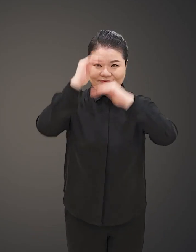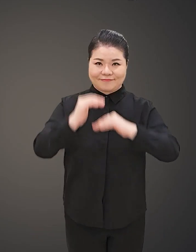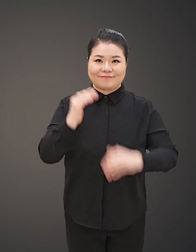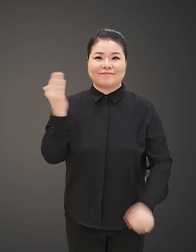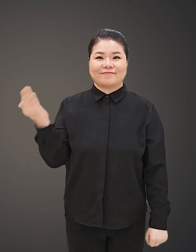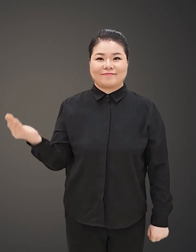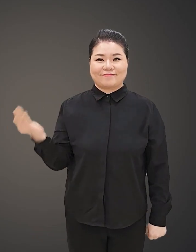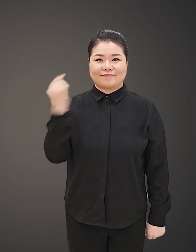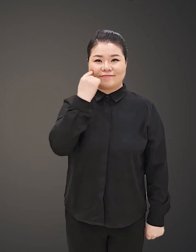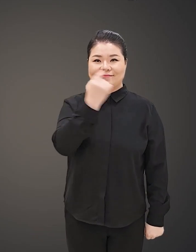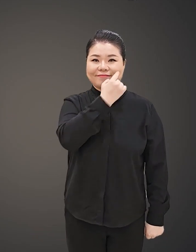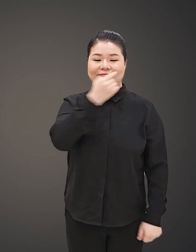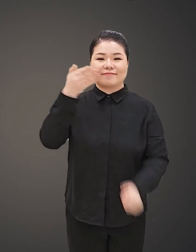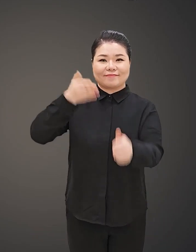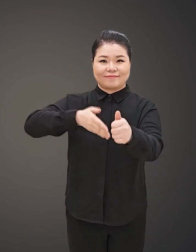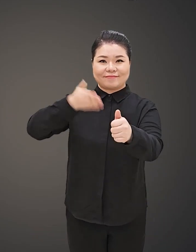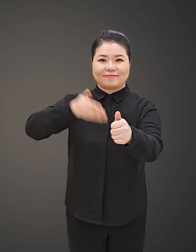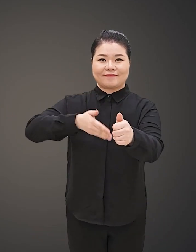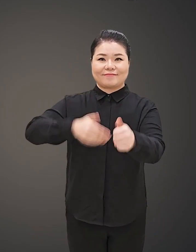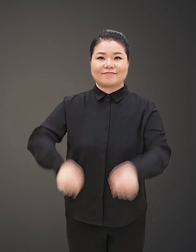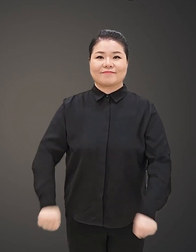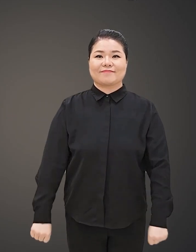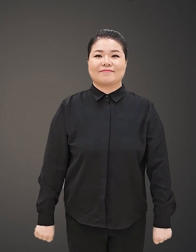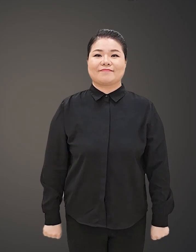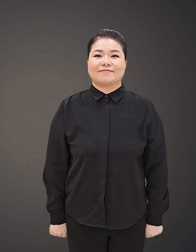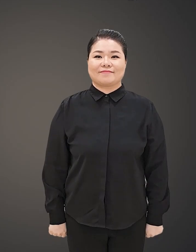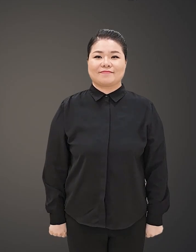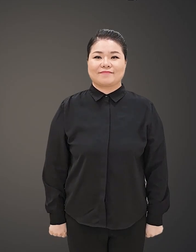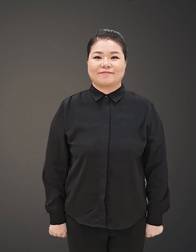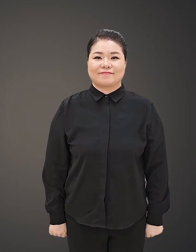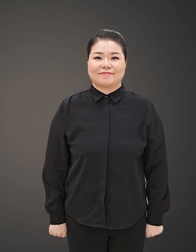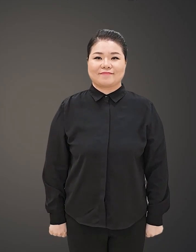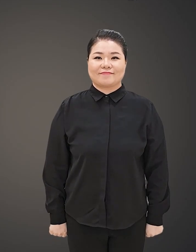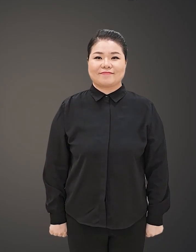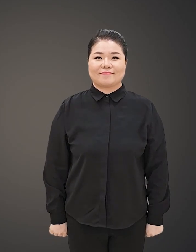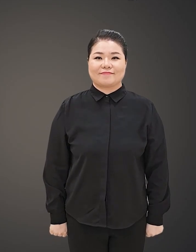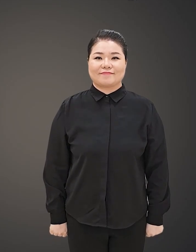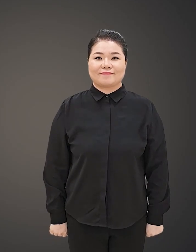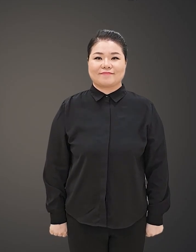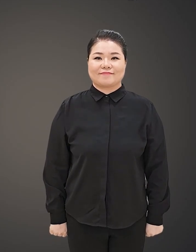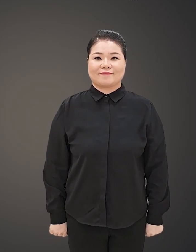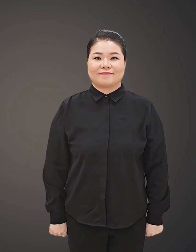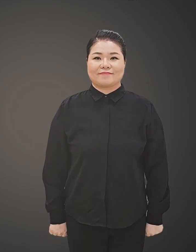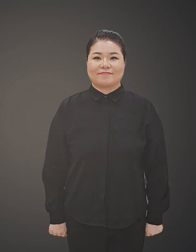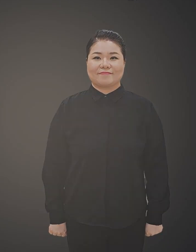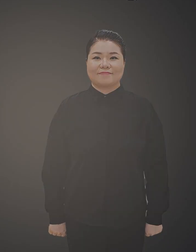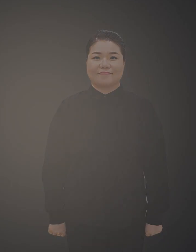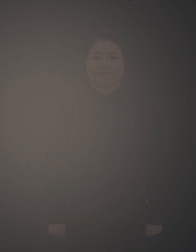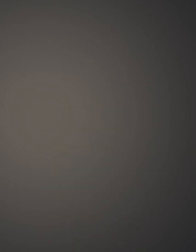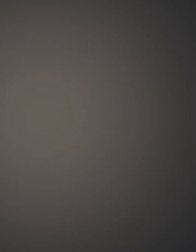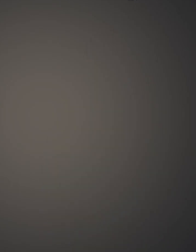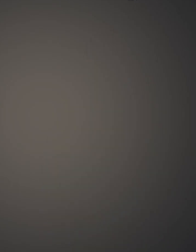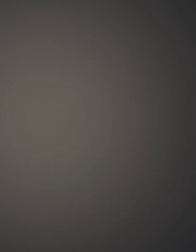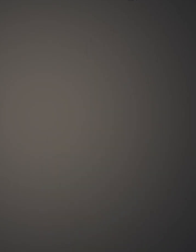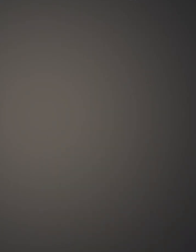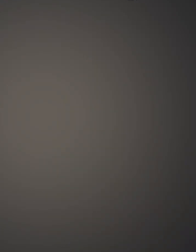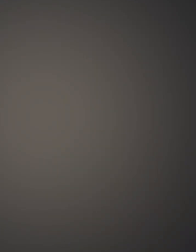기후정의. 저자 박재용. 출판사 뿌리와 이파리.